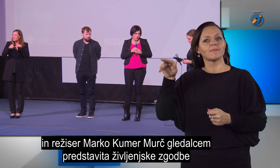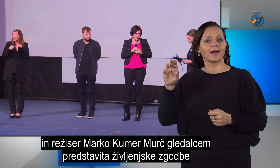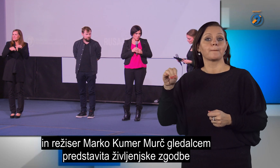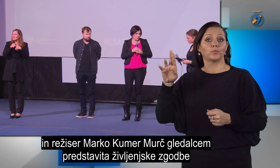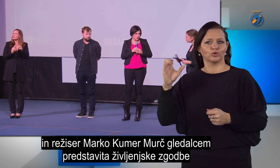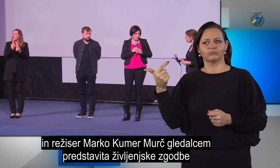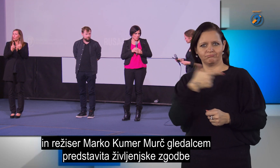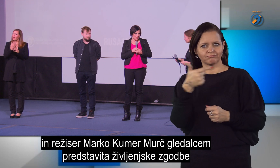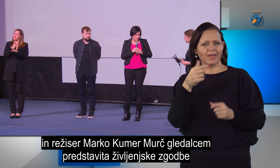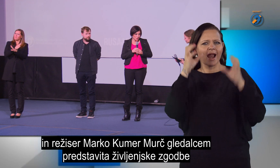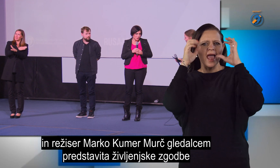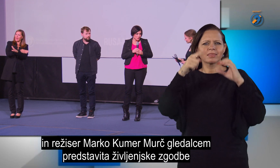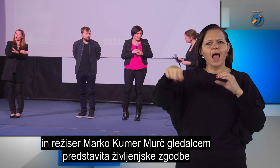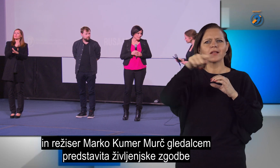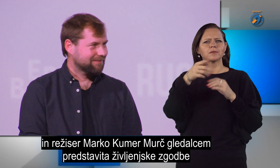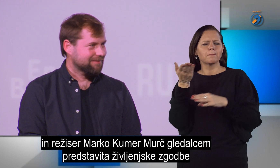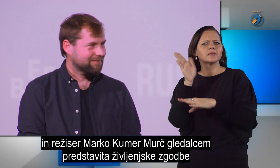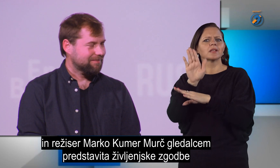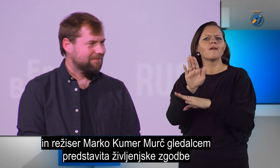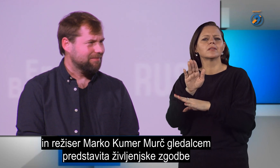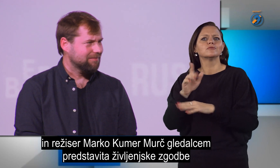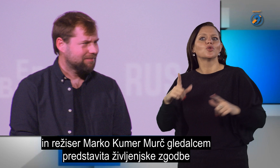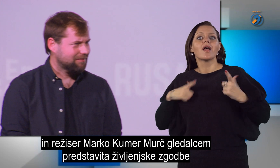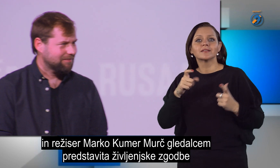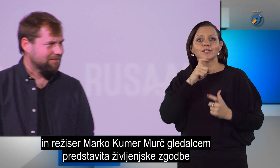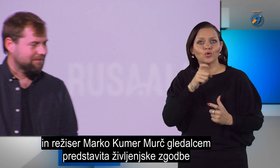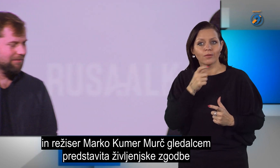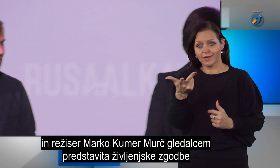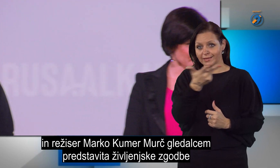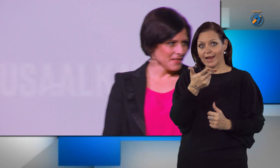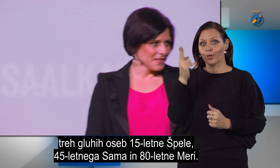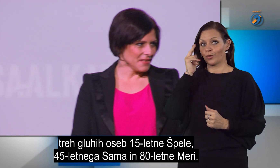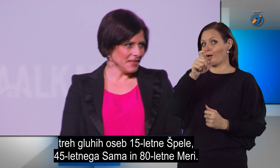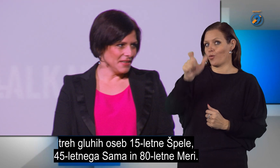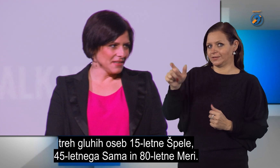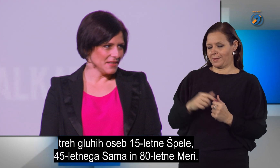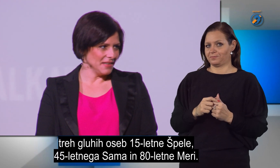gledalcem predstavita življenjske zgodbe treh gluhih oseb.